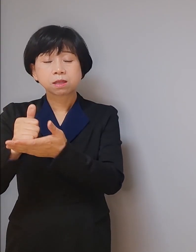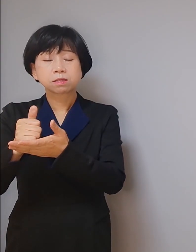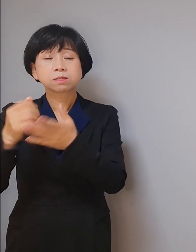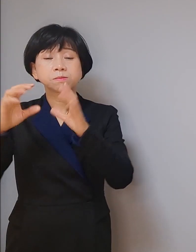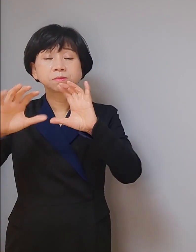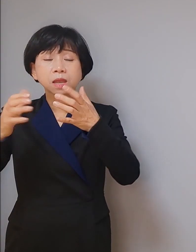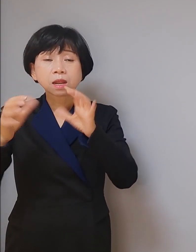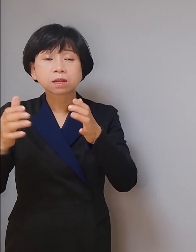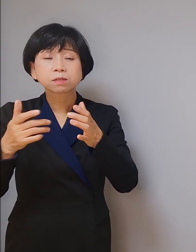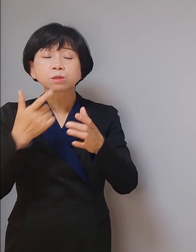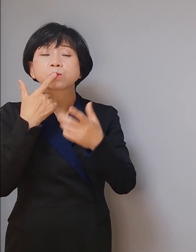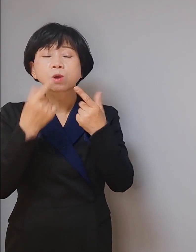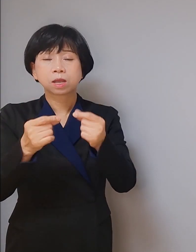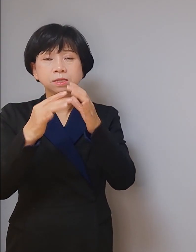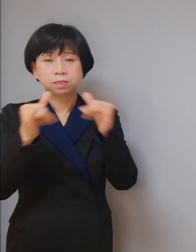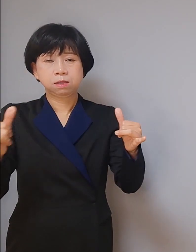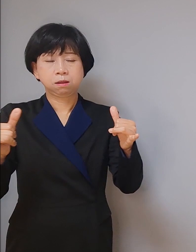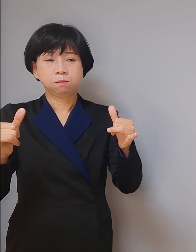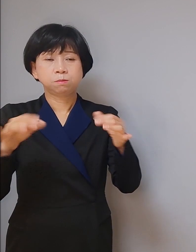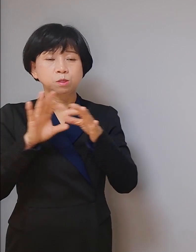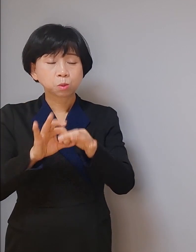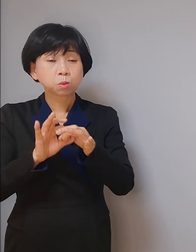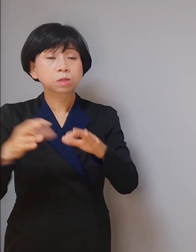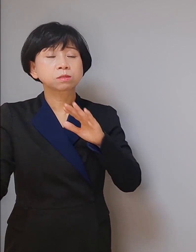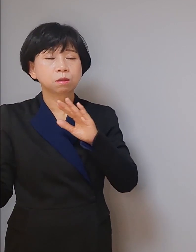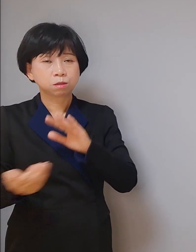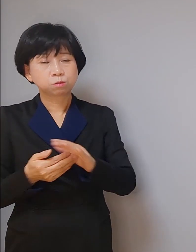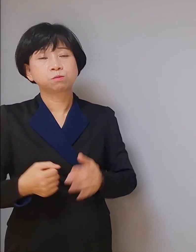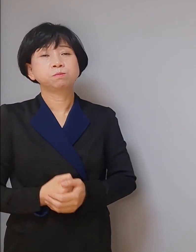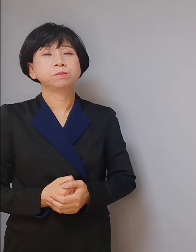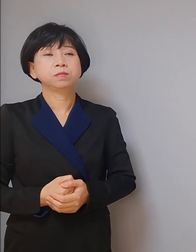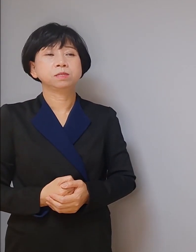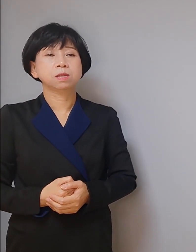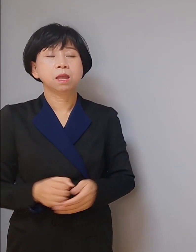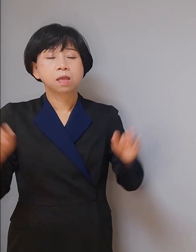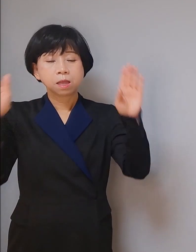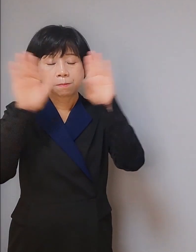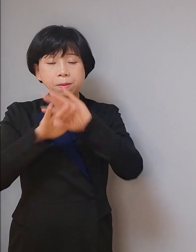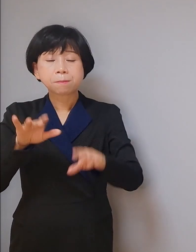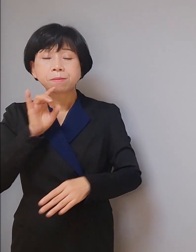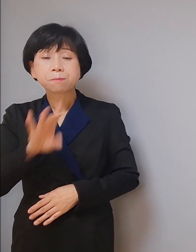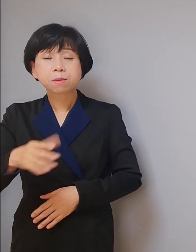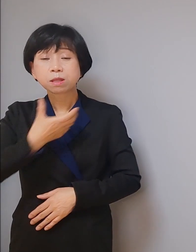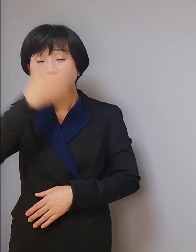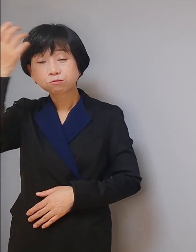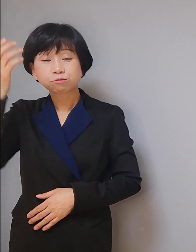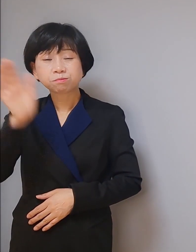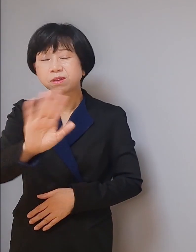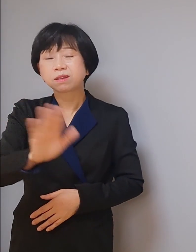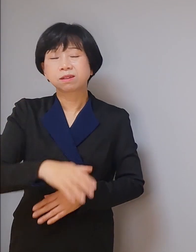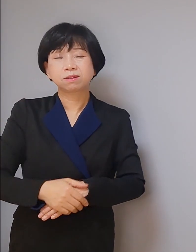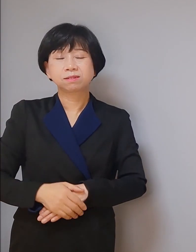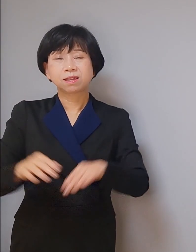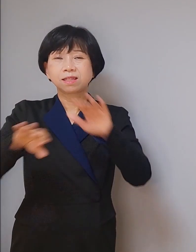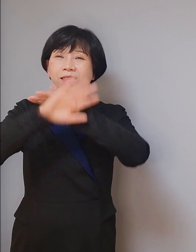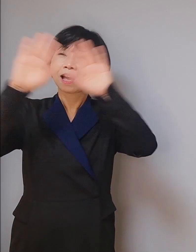땅에 펼치고자 하시는 거예요. 여러분, 이런 사람들은요, 밤에만 꿈을 꾸는 게 아니고 낮에도 꿈을